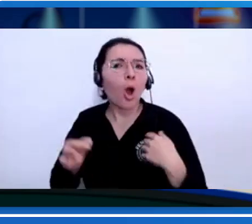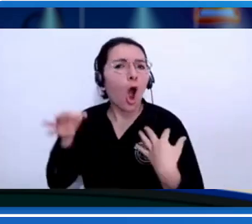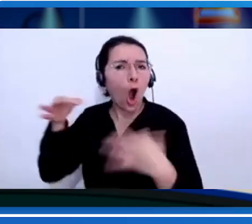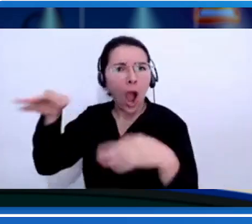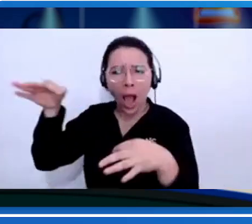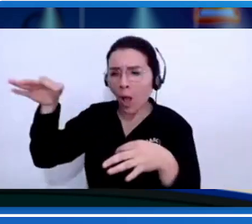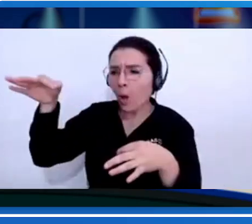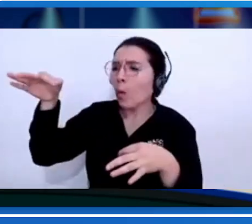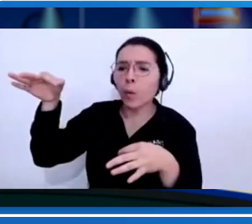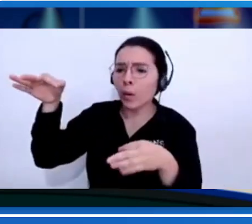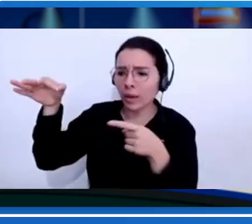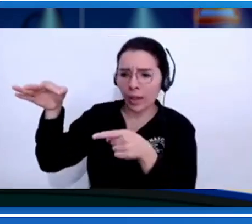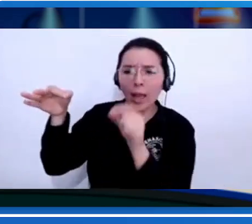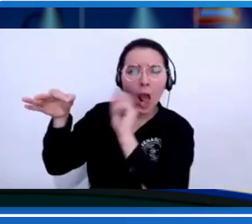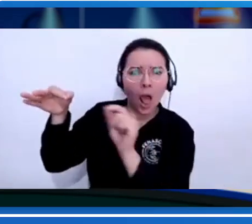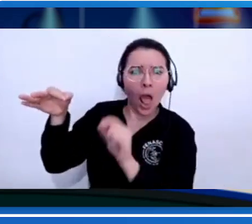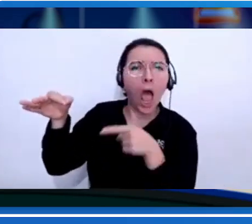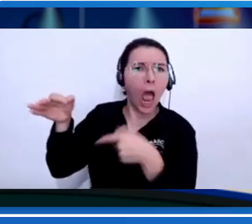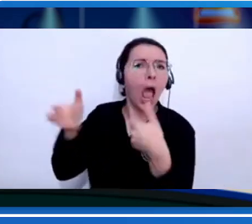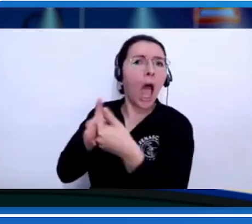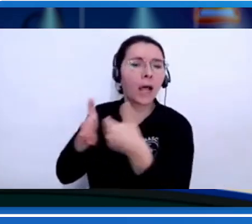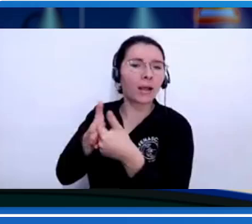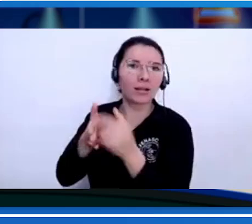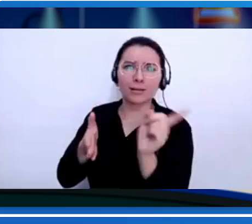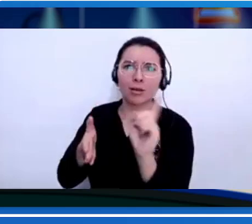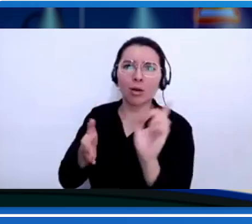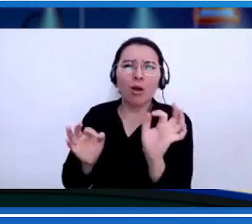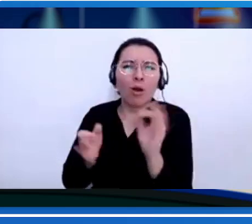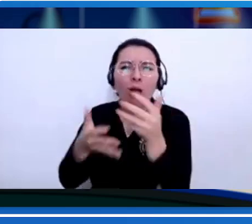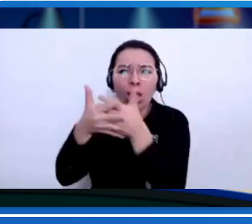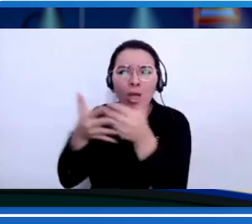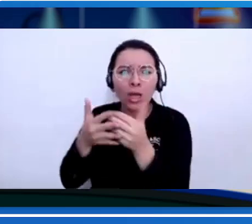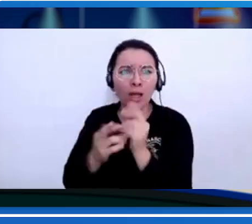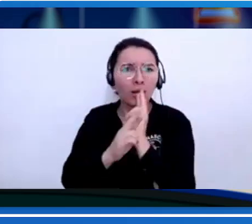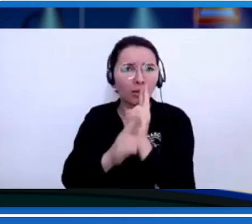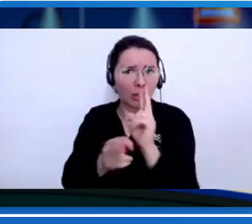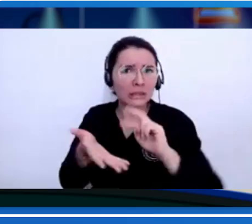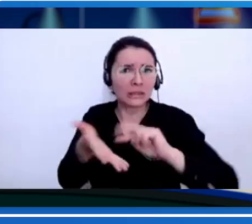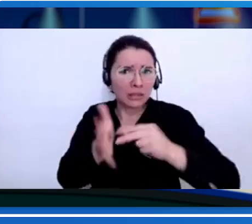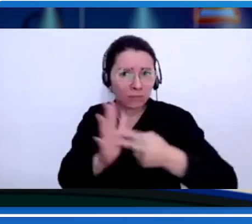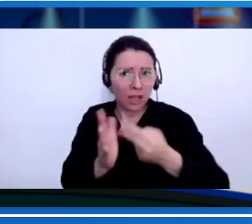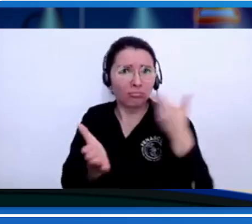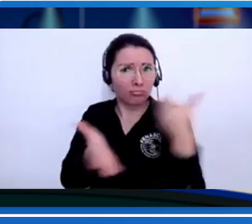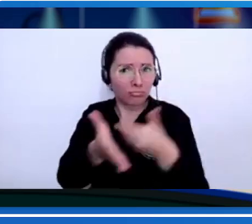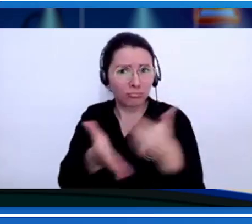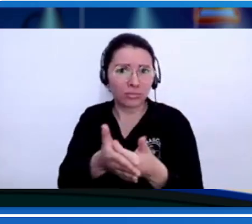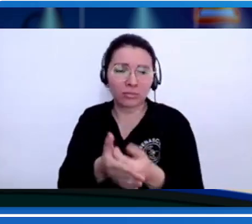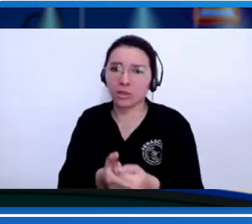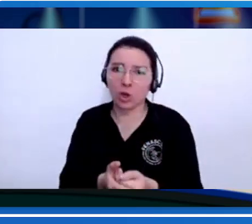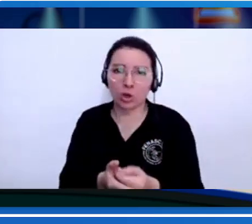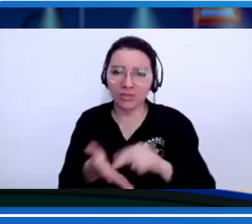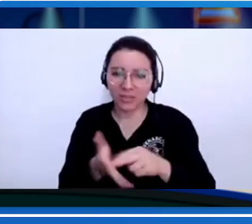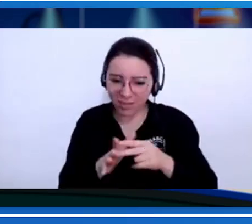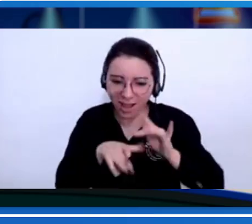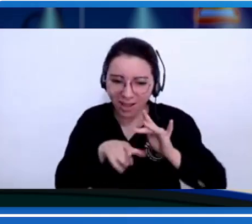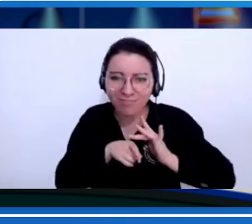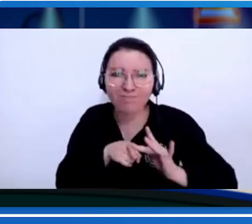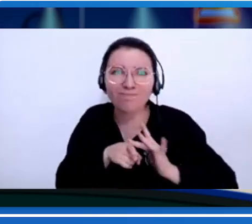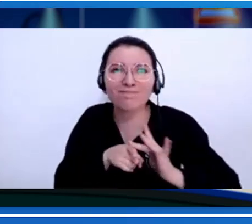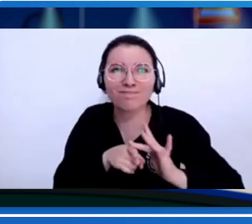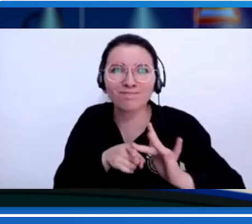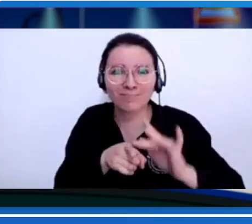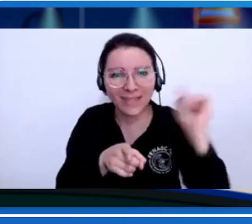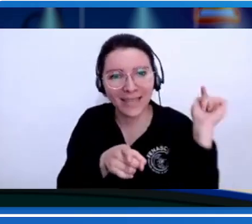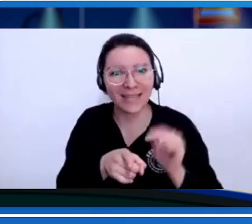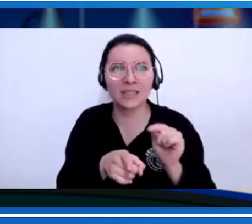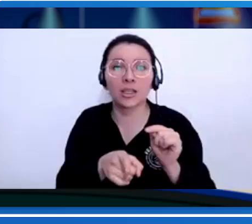garantizarla en una respuesta, en un escrito, no es garantizarla en efectiva. Y hacemos todos